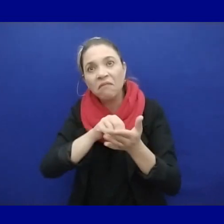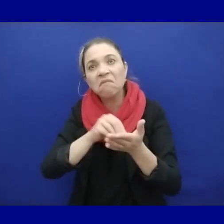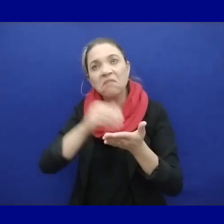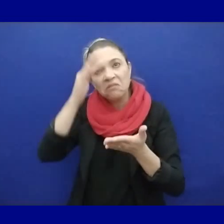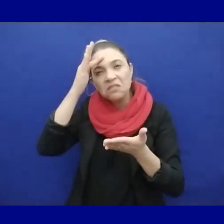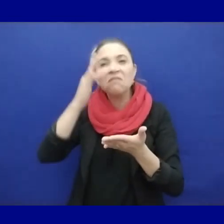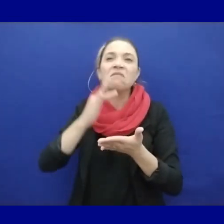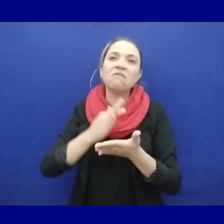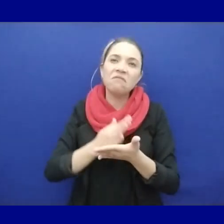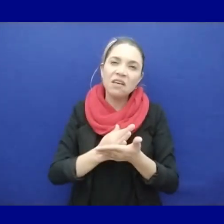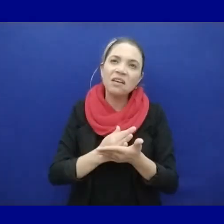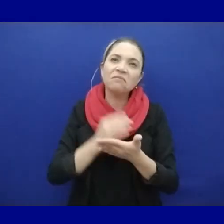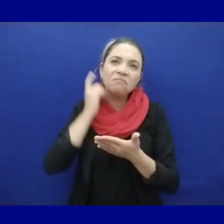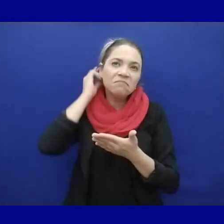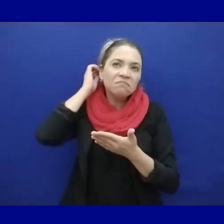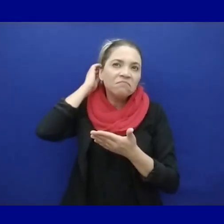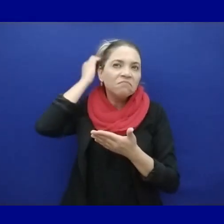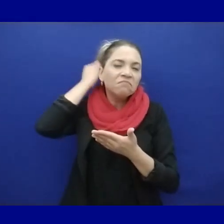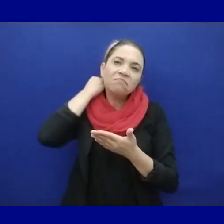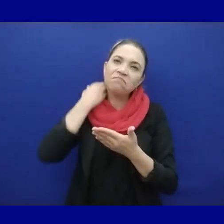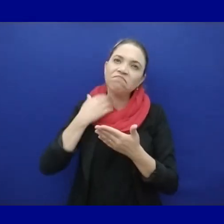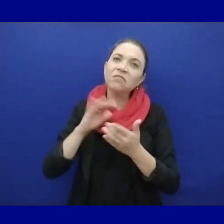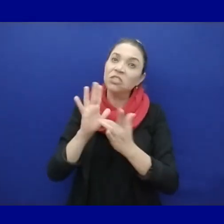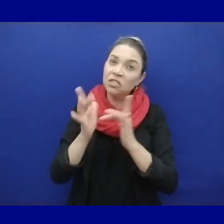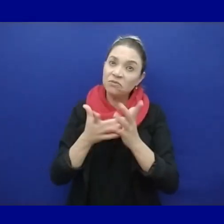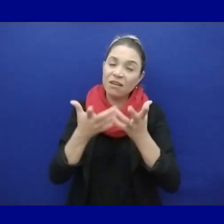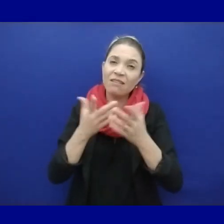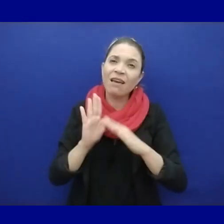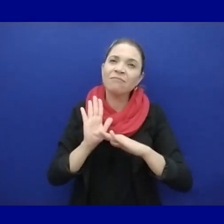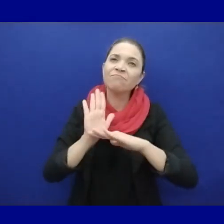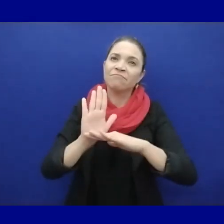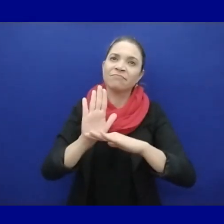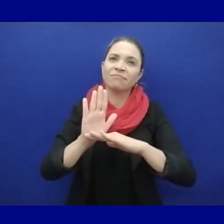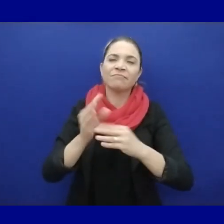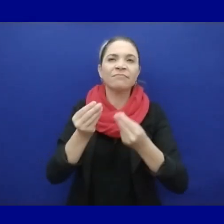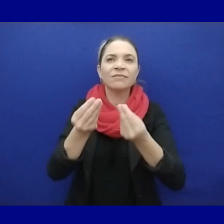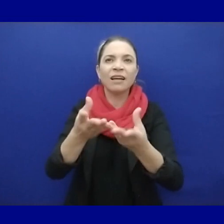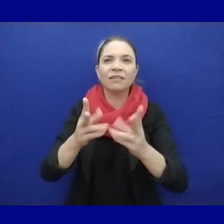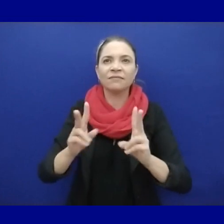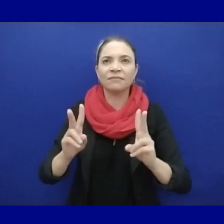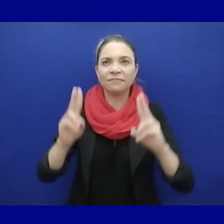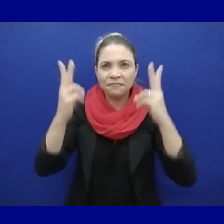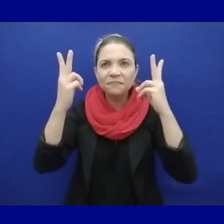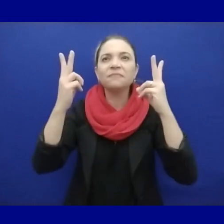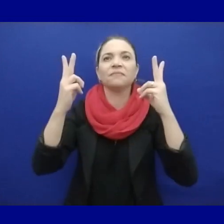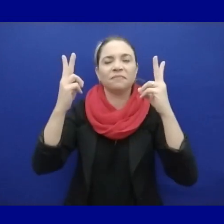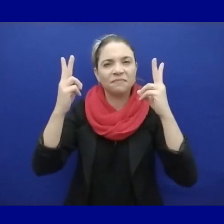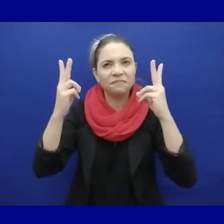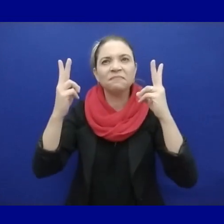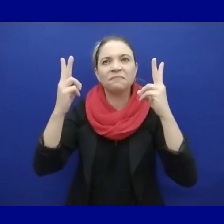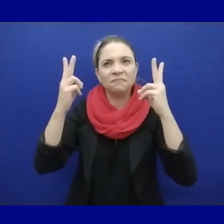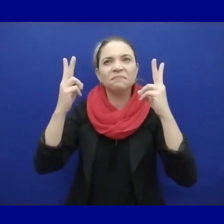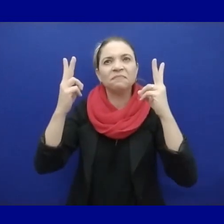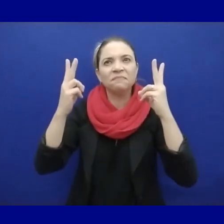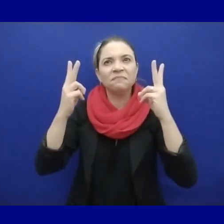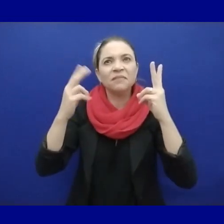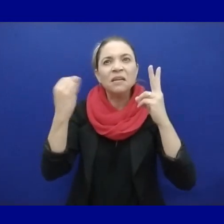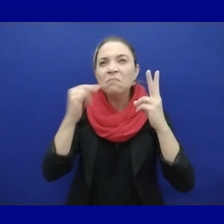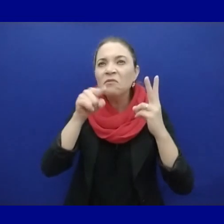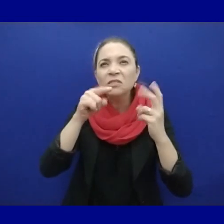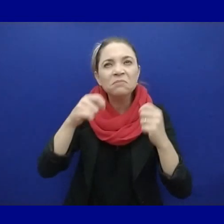Senhor Jesus Cristo, o autor da fé, quer ajudá-la a vencer esse medo, quer ajudá-las a superarem a falta de